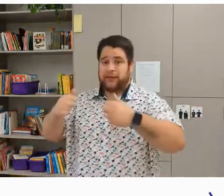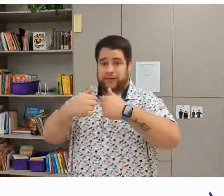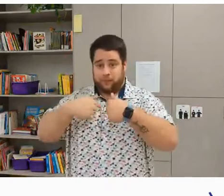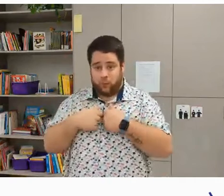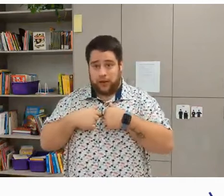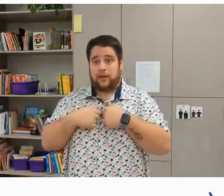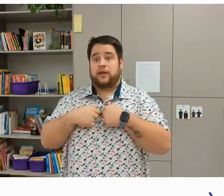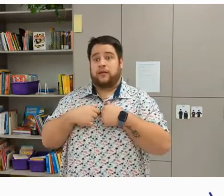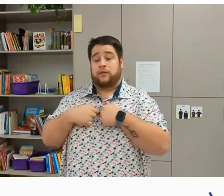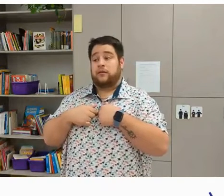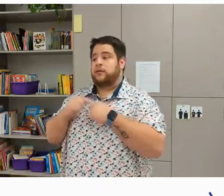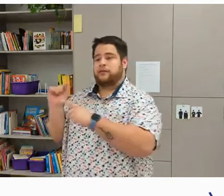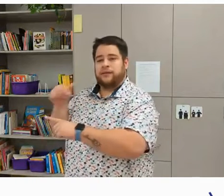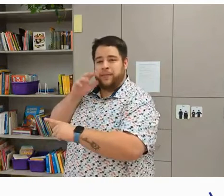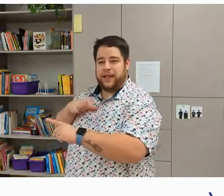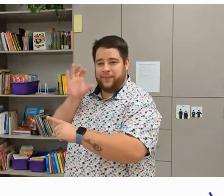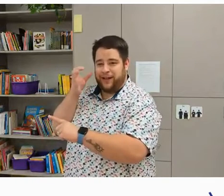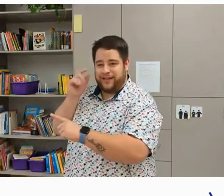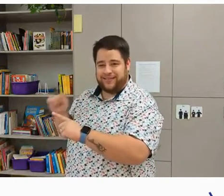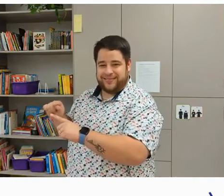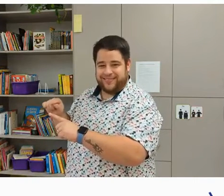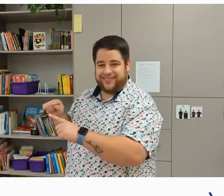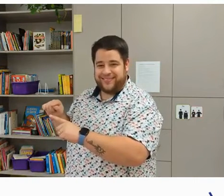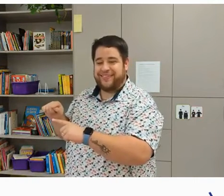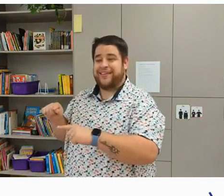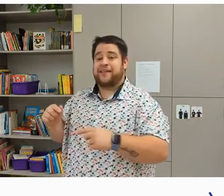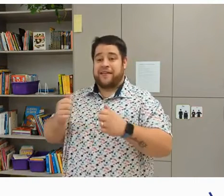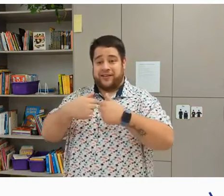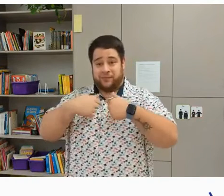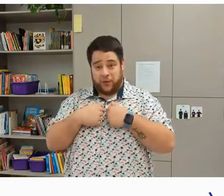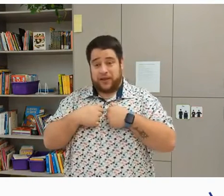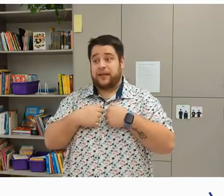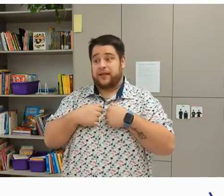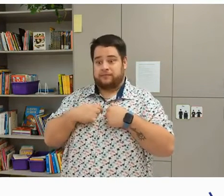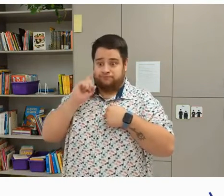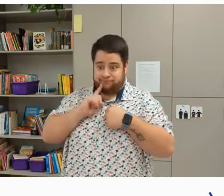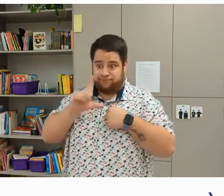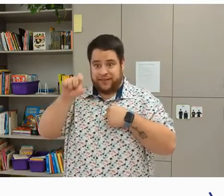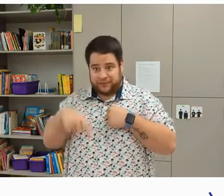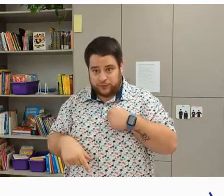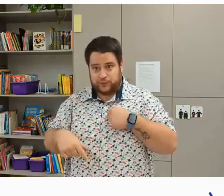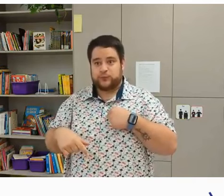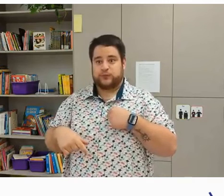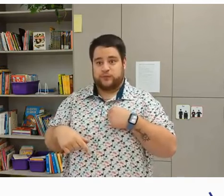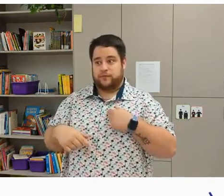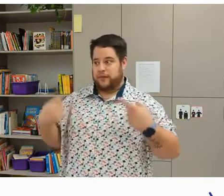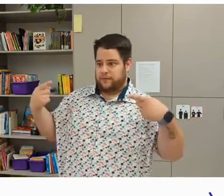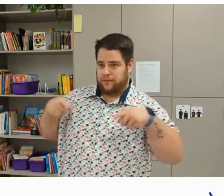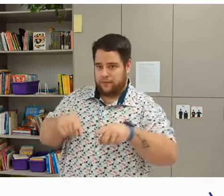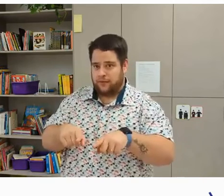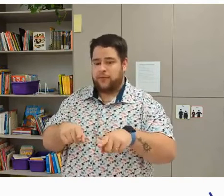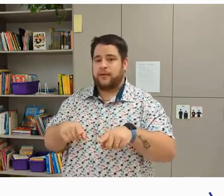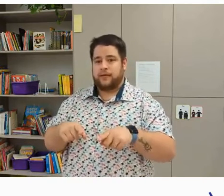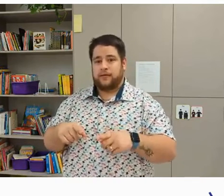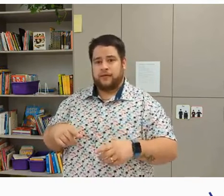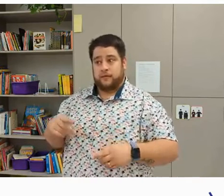français entendante, Mme Caroline, et avec moi, qui est une personne sourde et qui communique en LSQ. En